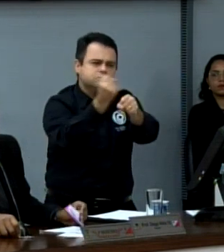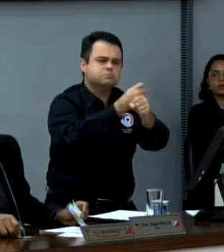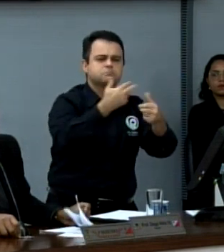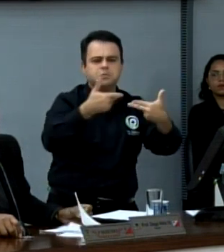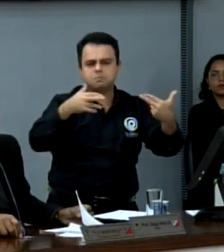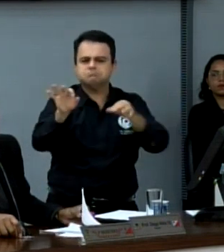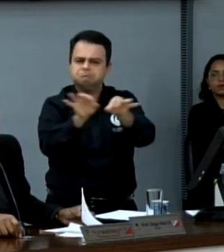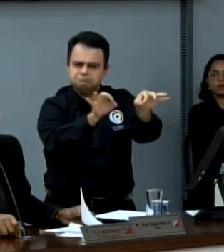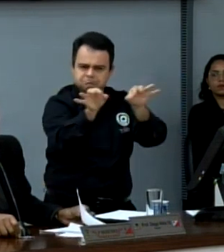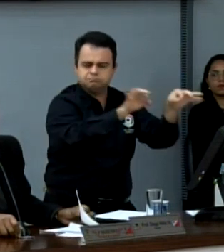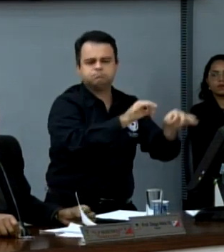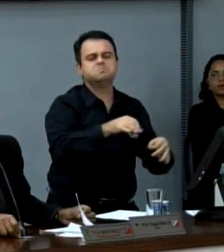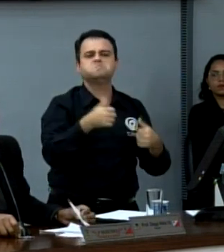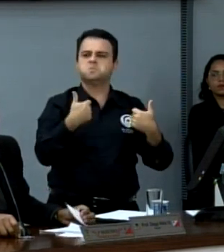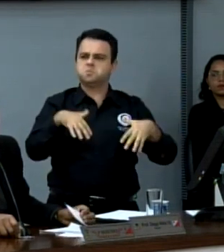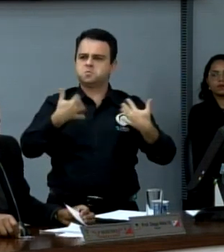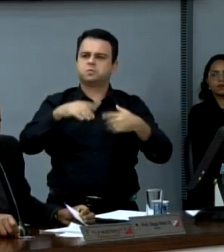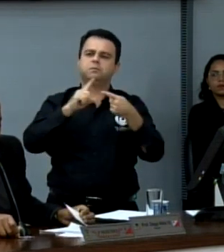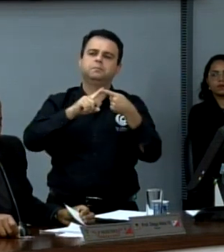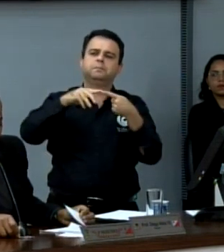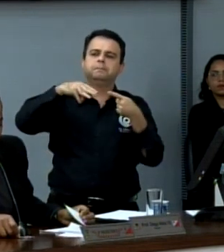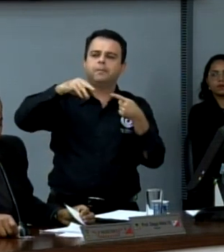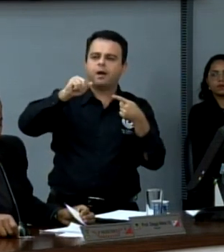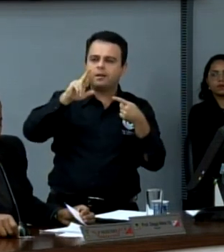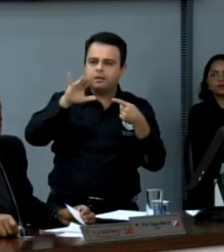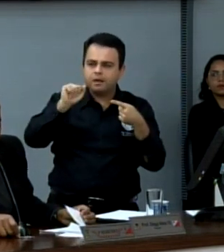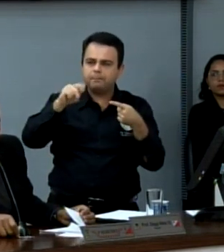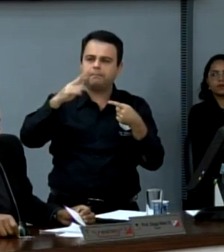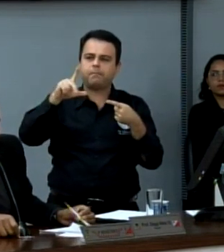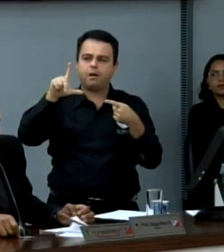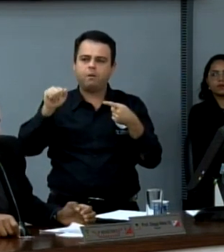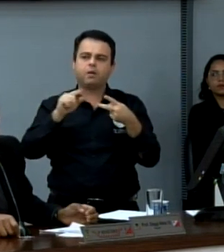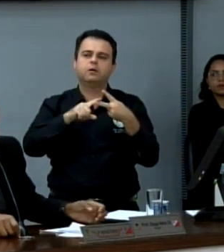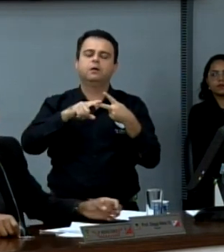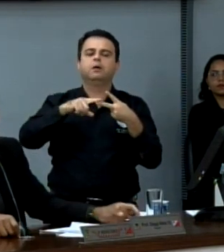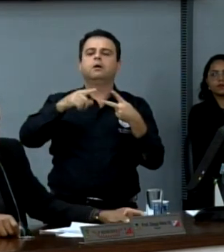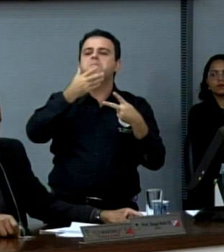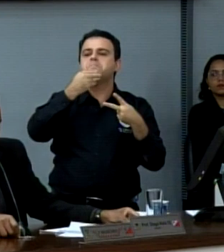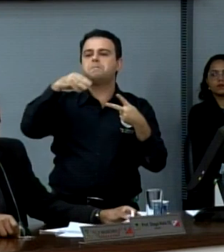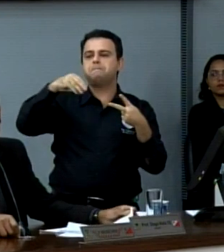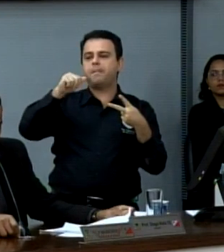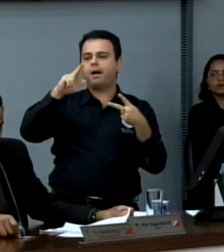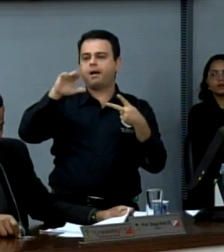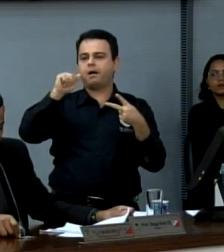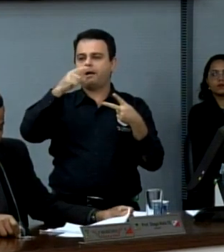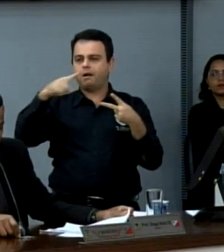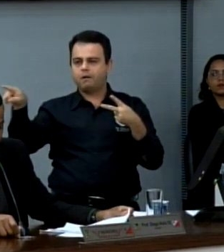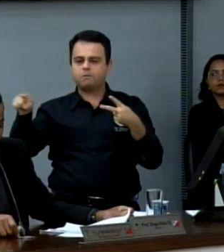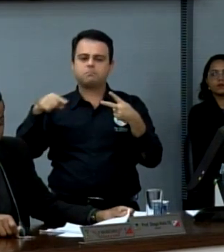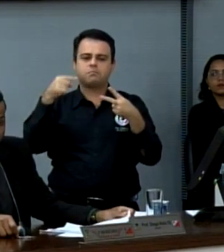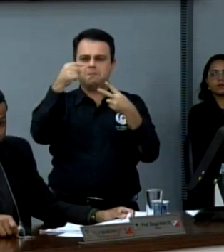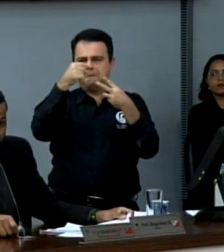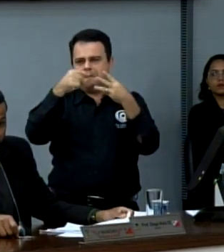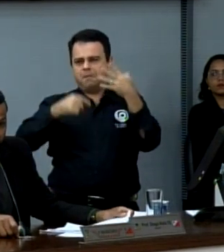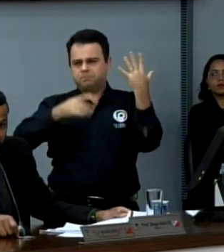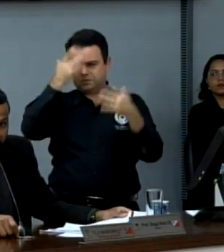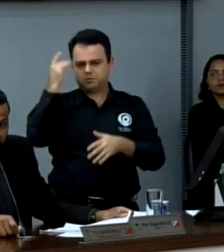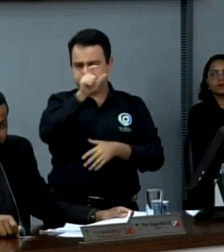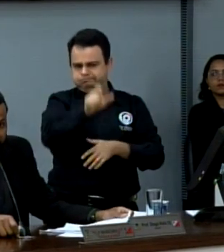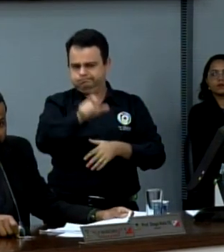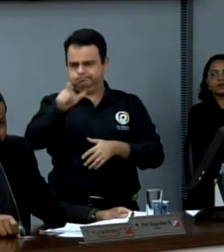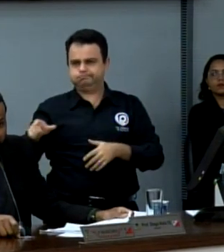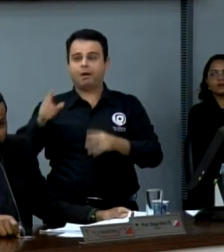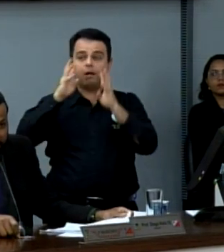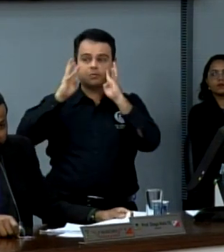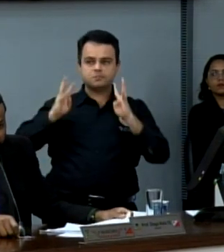a Maria Paula a Larissa o Marcão o secretário Ulisses pelo atendimento das demandas tá quero também